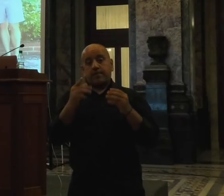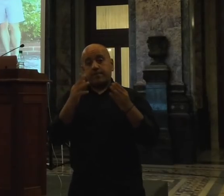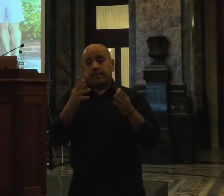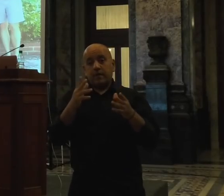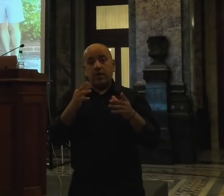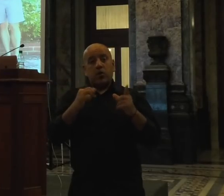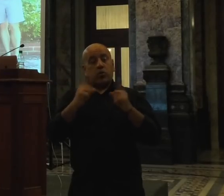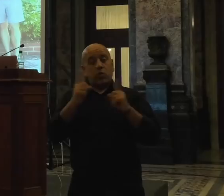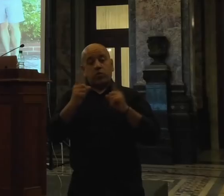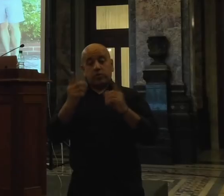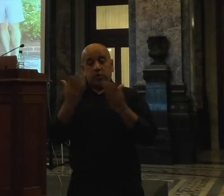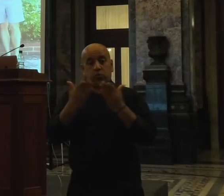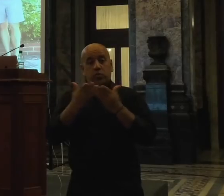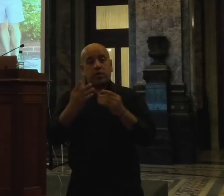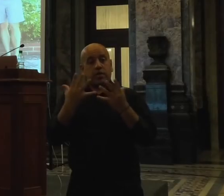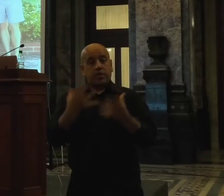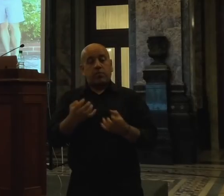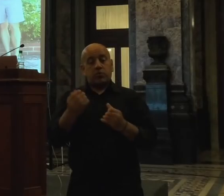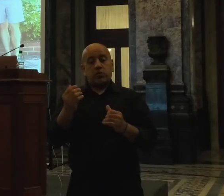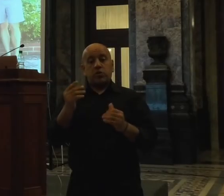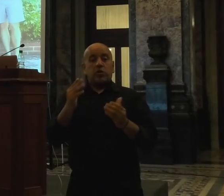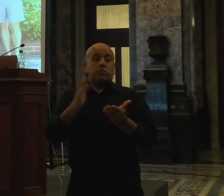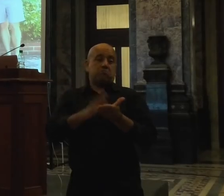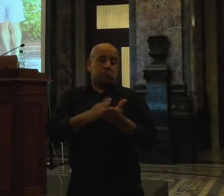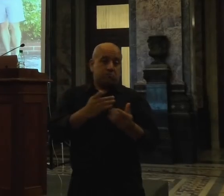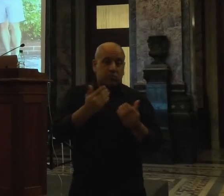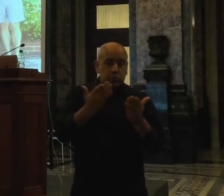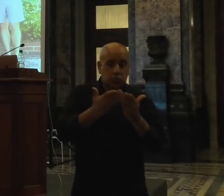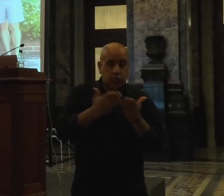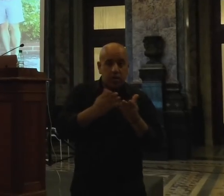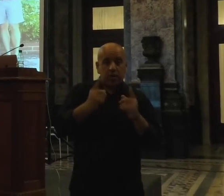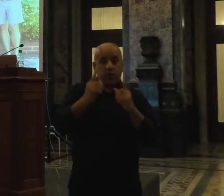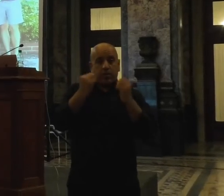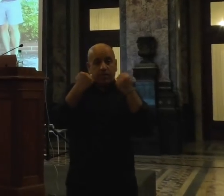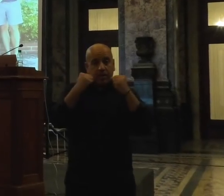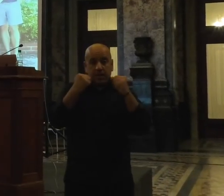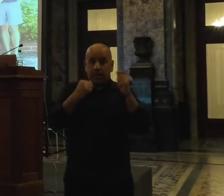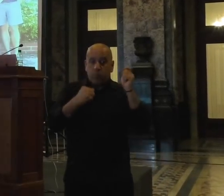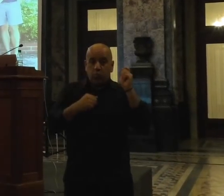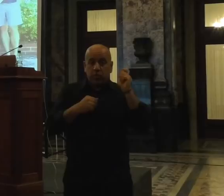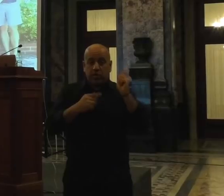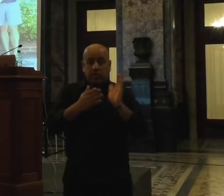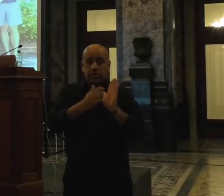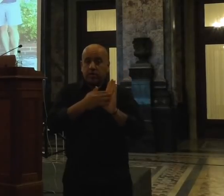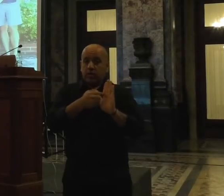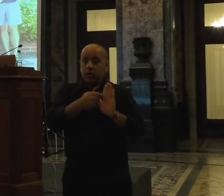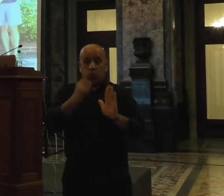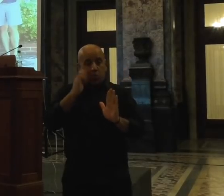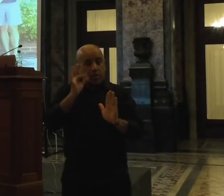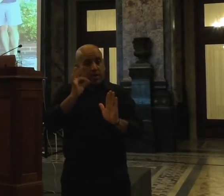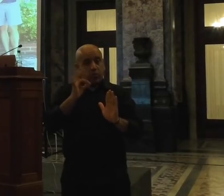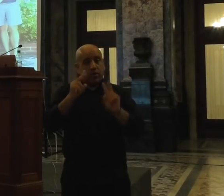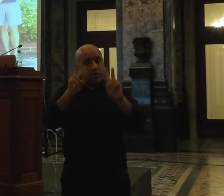con algunos estudios poder informar alguna práctica pública o así, es ser muy cuidadosos con el tema que